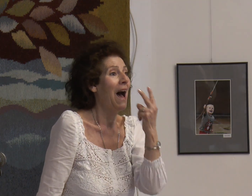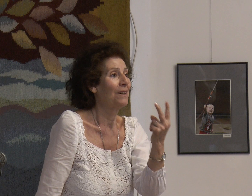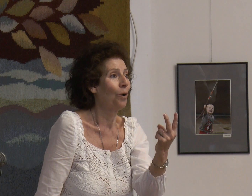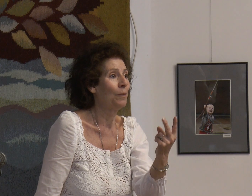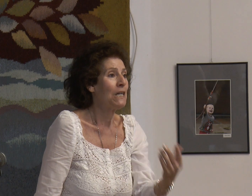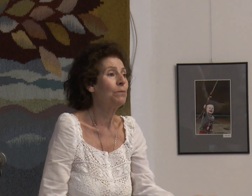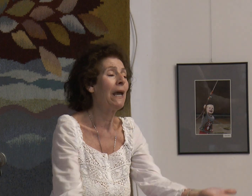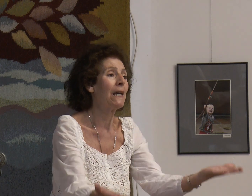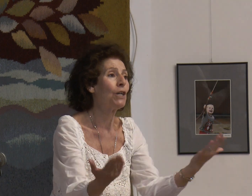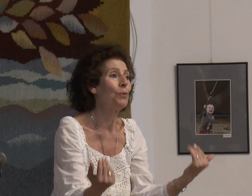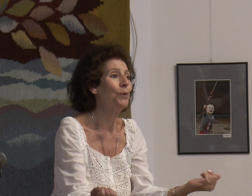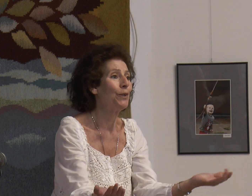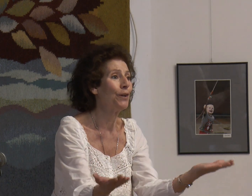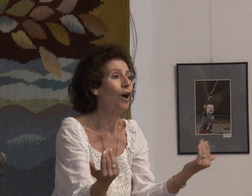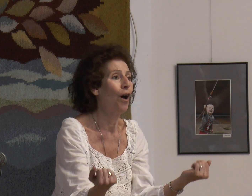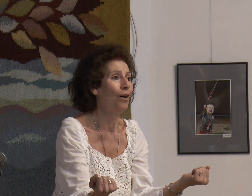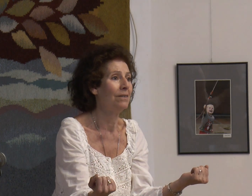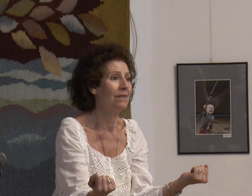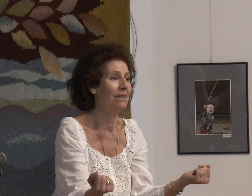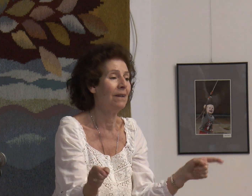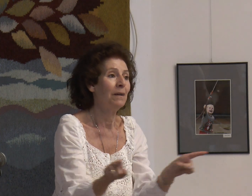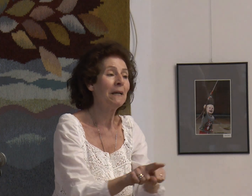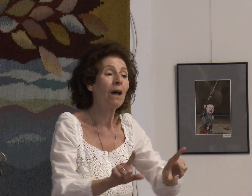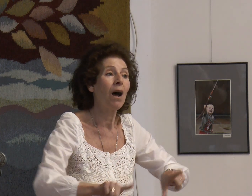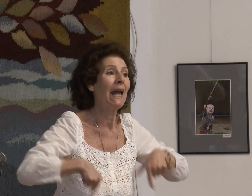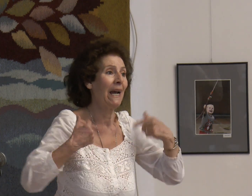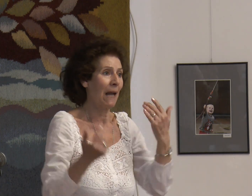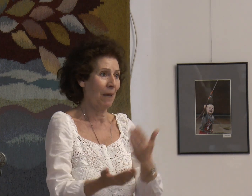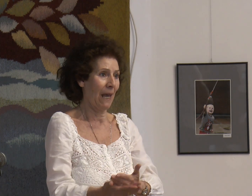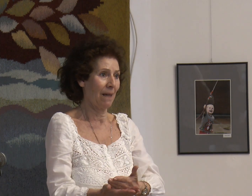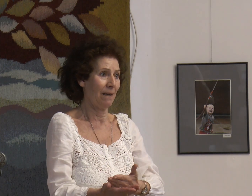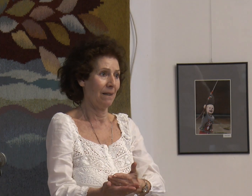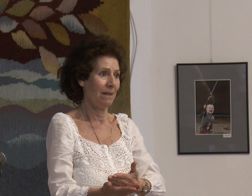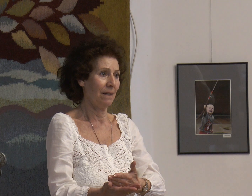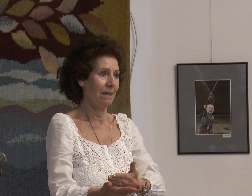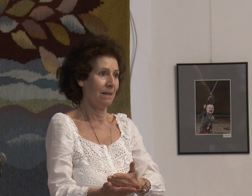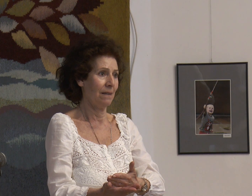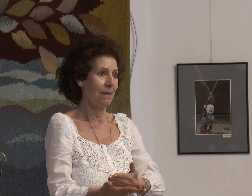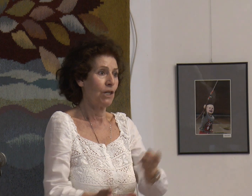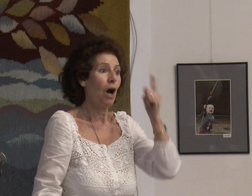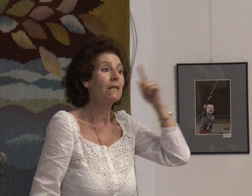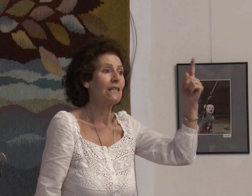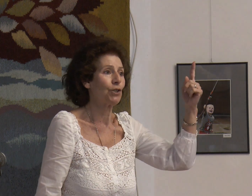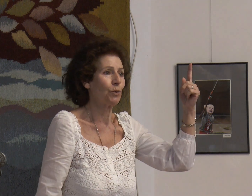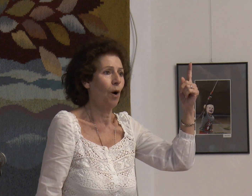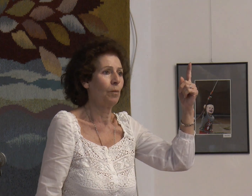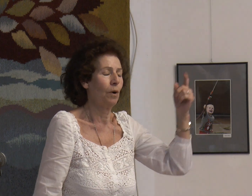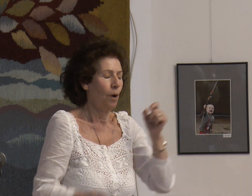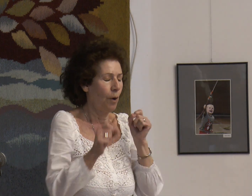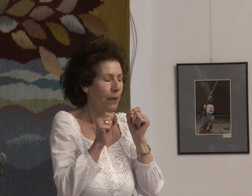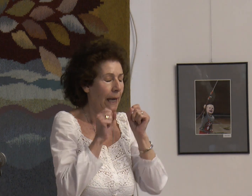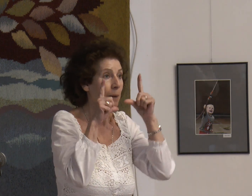Álmomban, ha látod, s mégis úgy jön, mintha én nem ők. S azt is